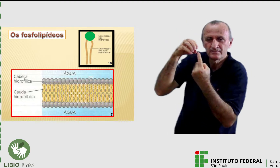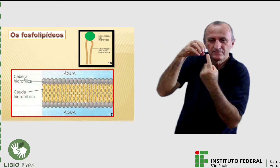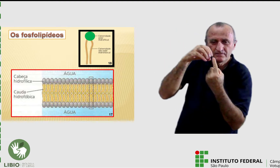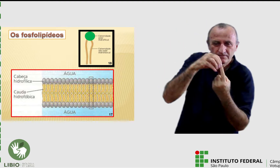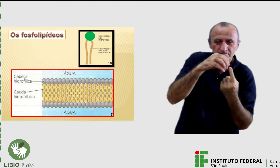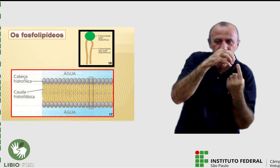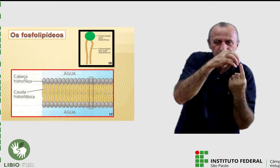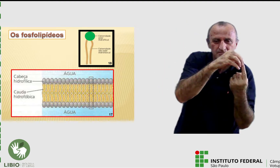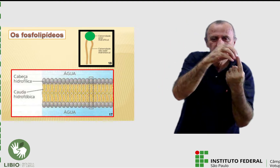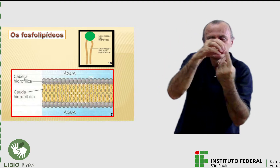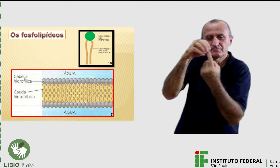água.